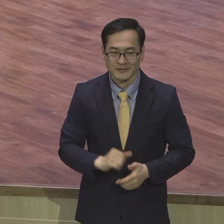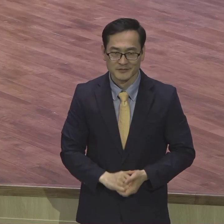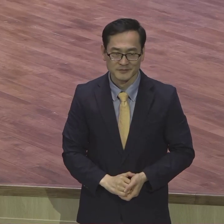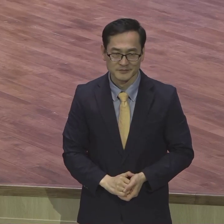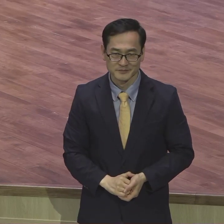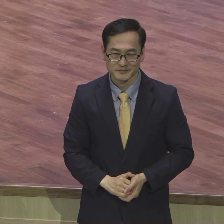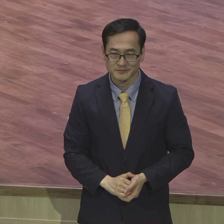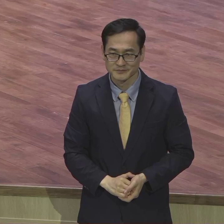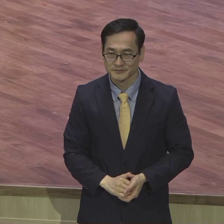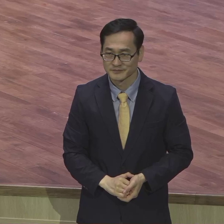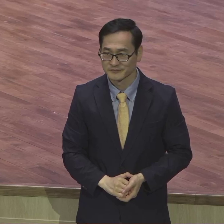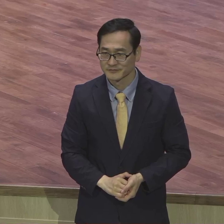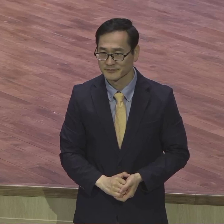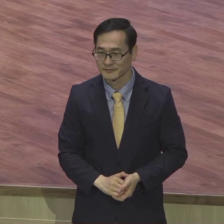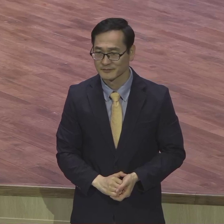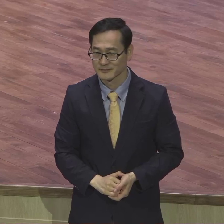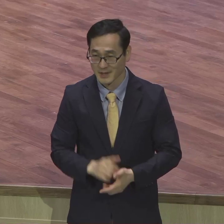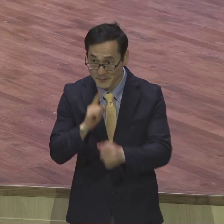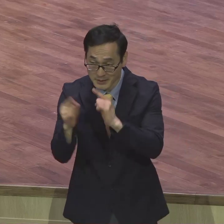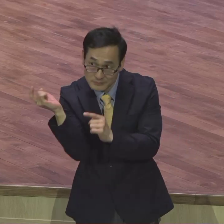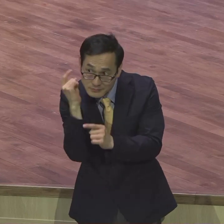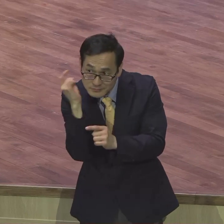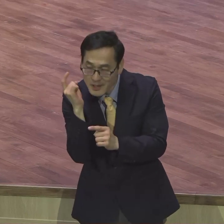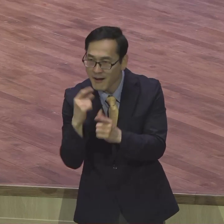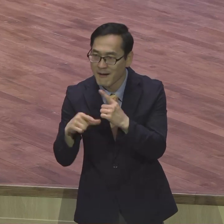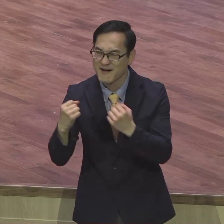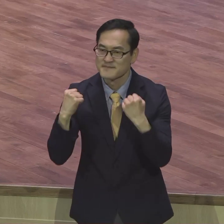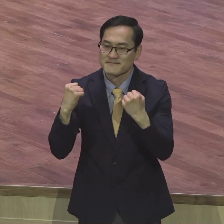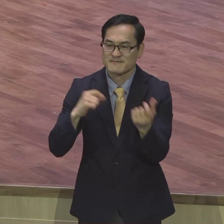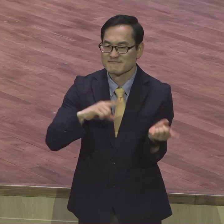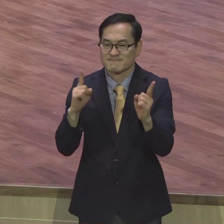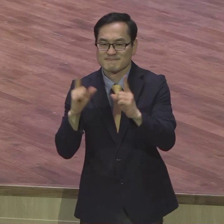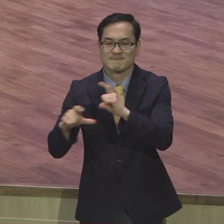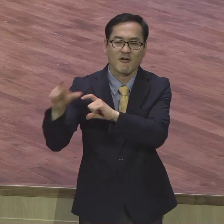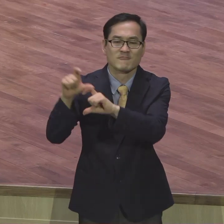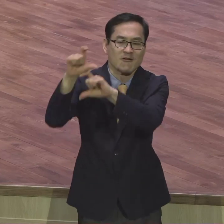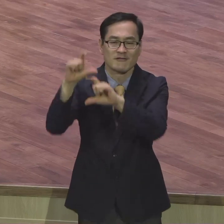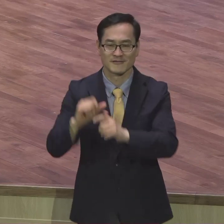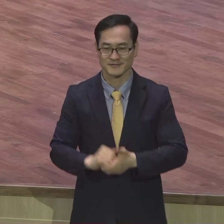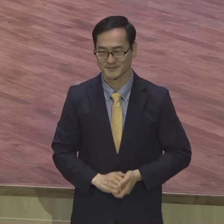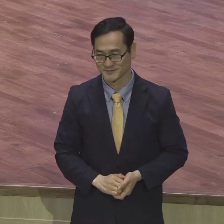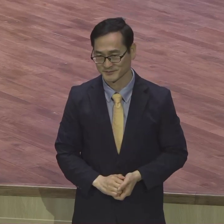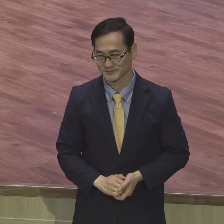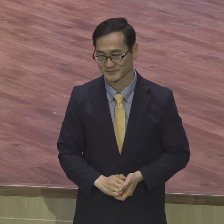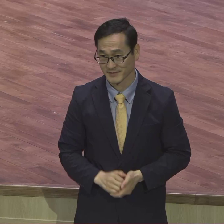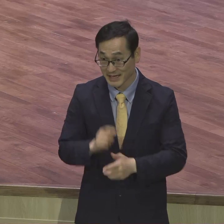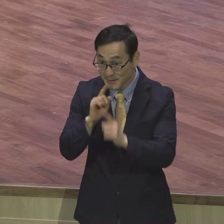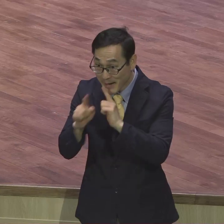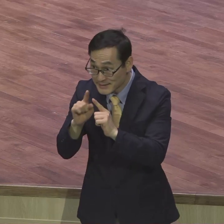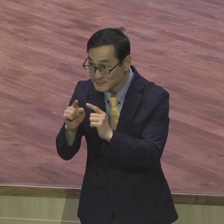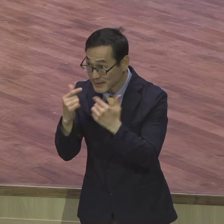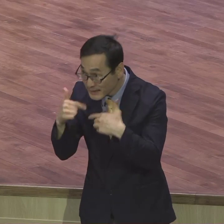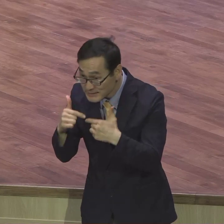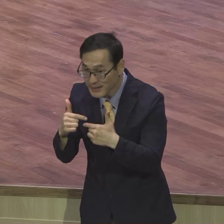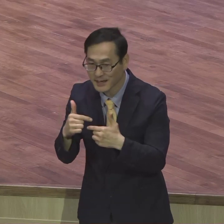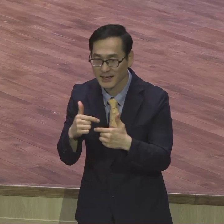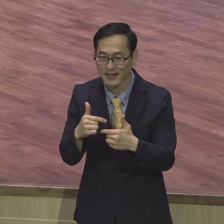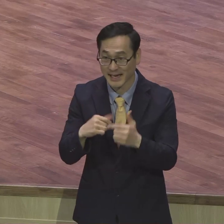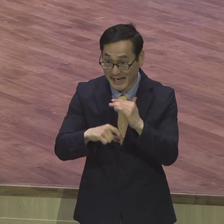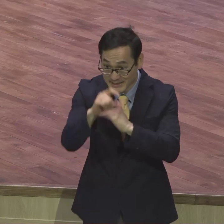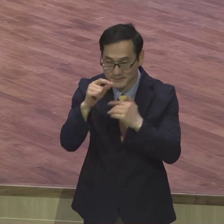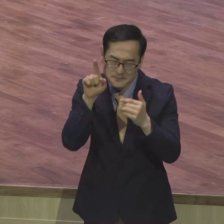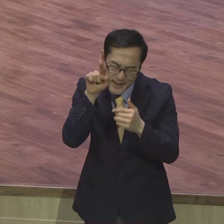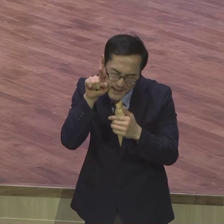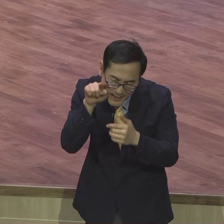들을수록 힘이 나요. 저는 우리 예원계 전 성도들이 이 말씀을 아침마다 묵상하면